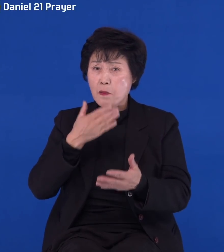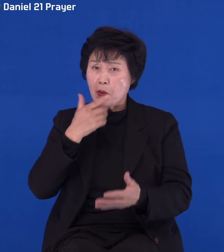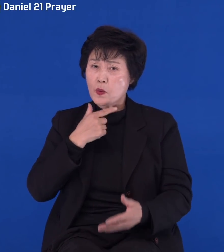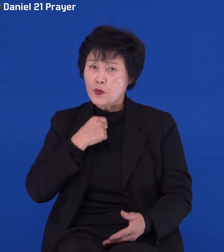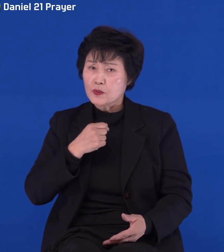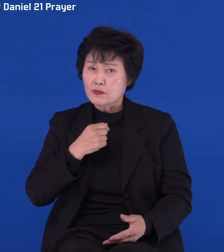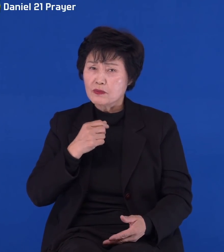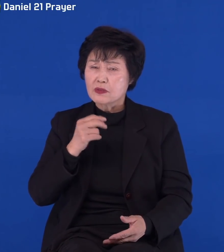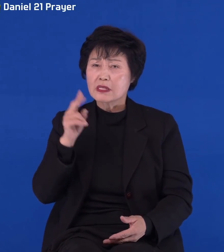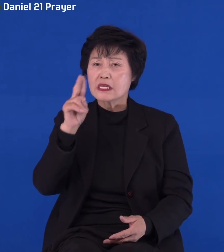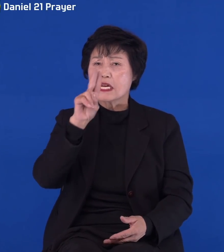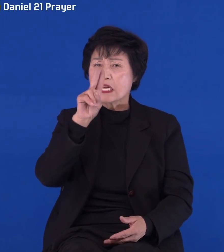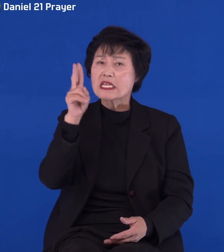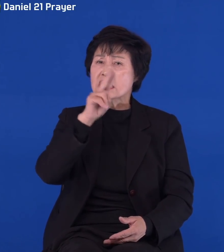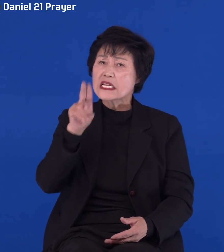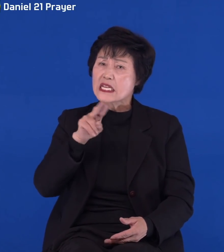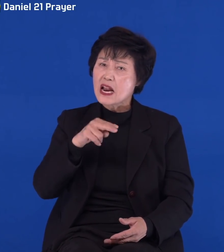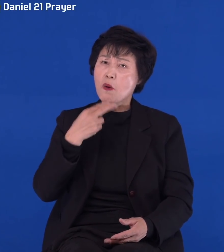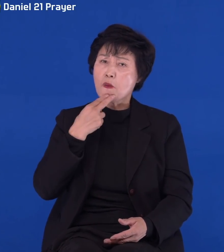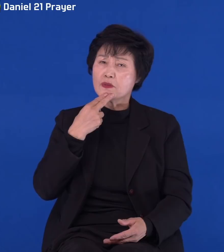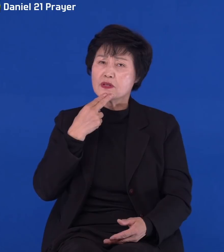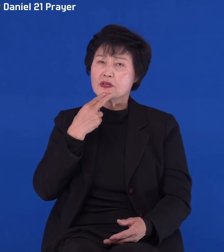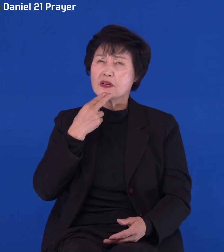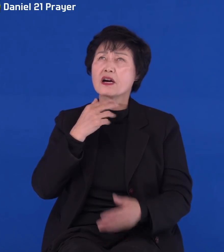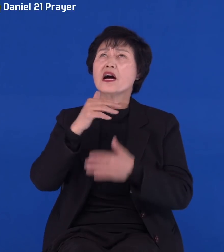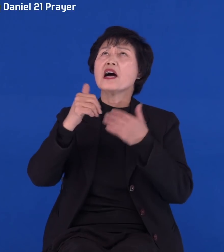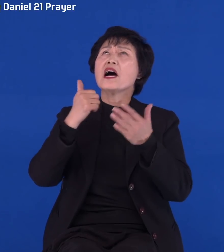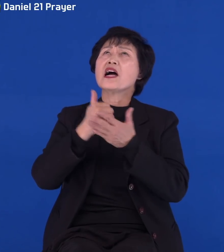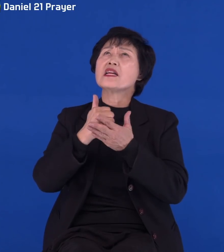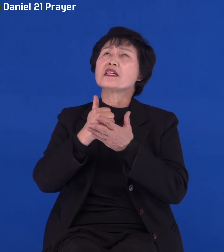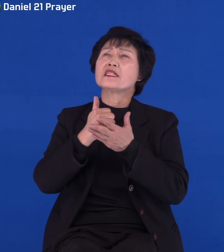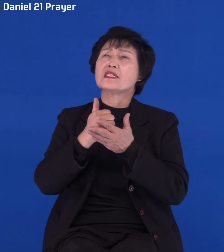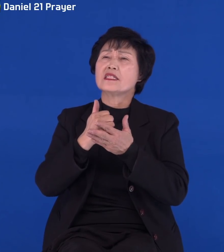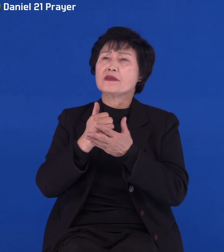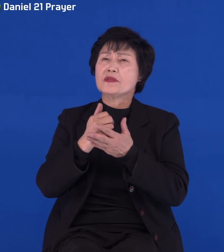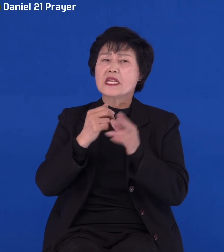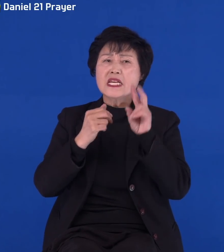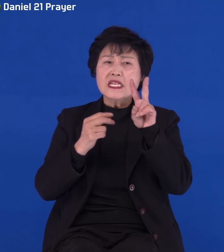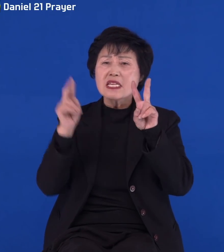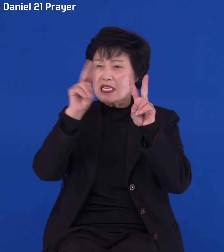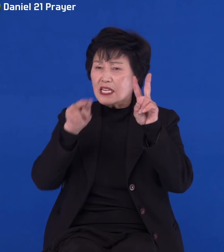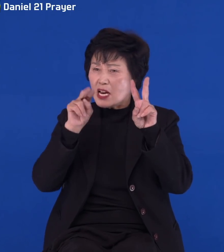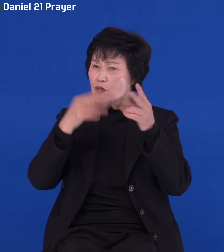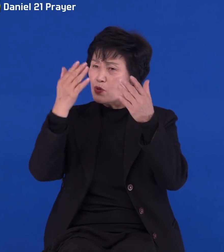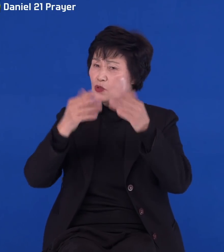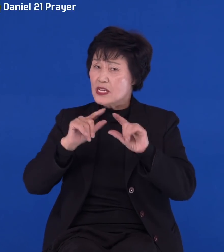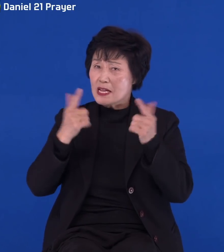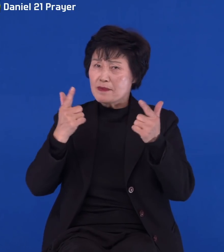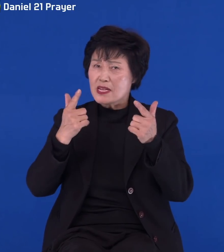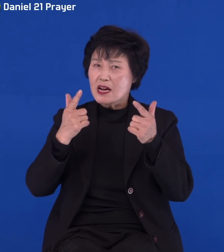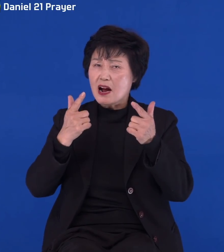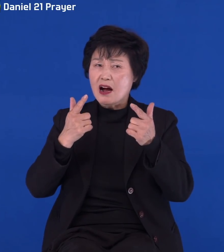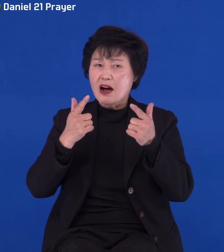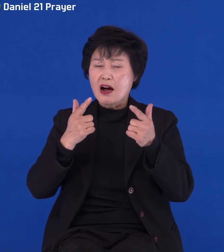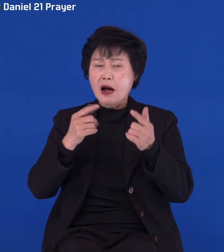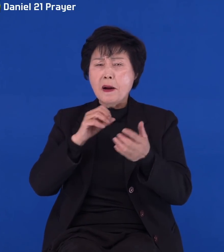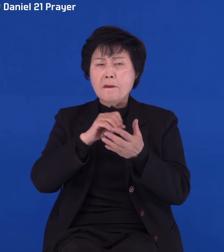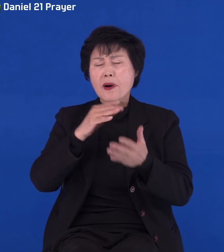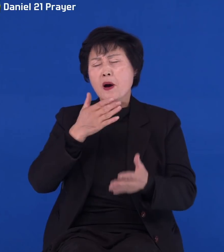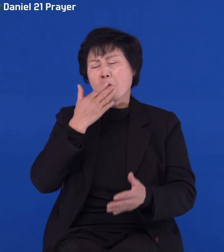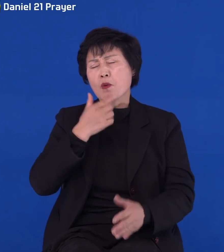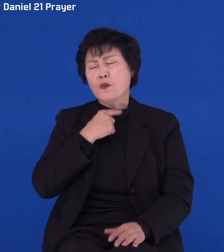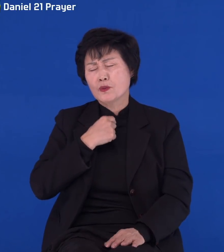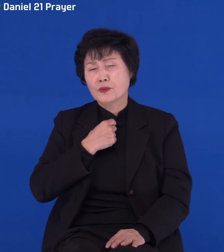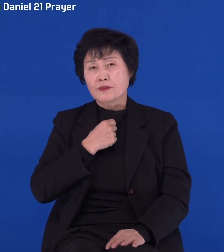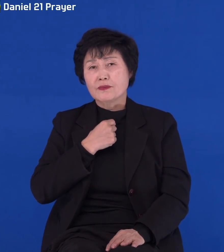2,000원이. 하나님, 주의 자존심이나 놓고 $2도 안 주십니까? 너무하십니다. 이 빵이 없습니다. 아내도 없고